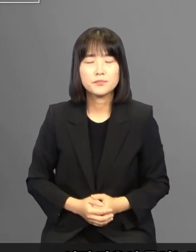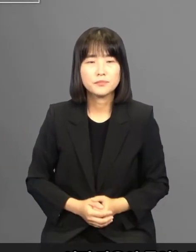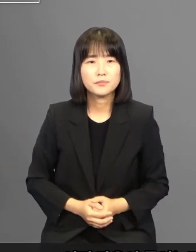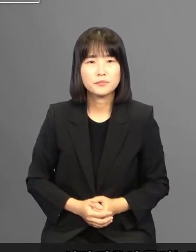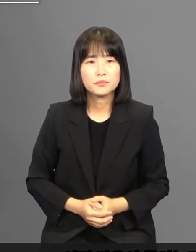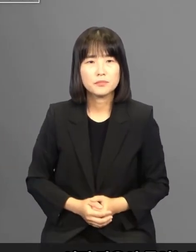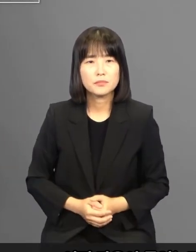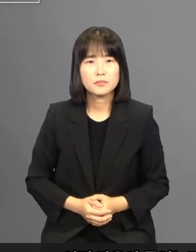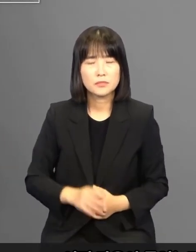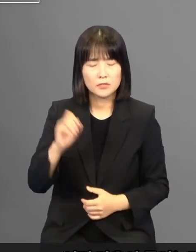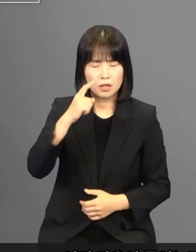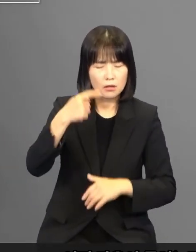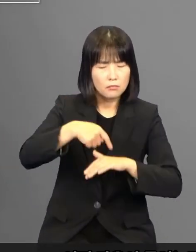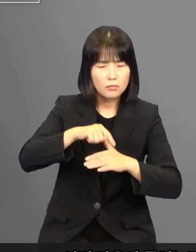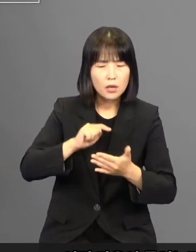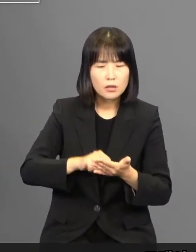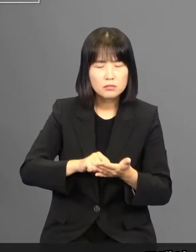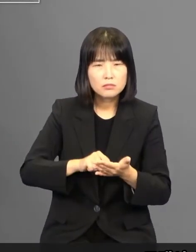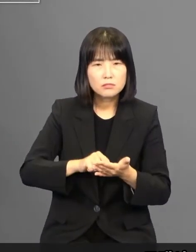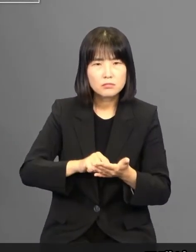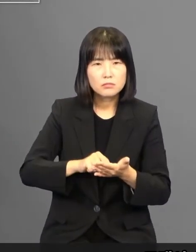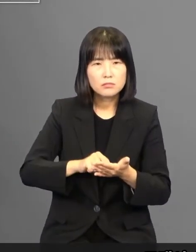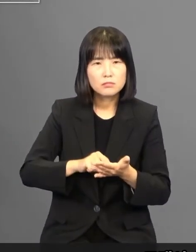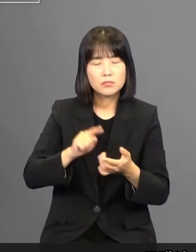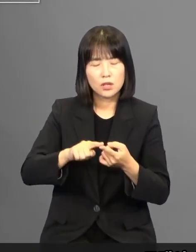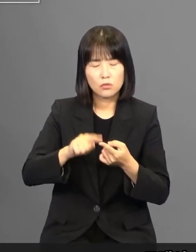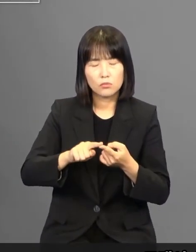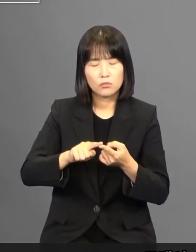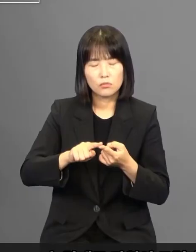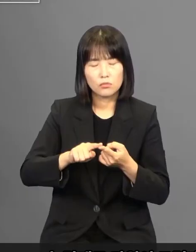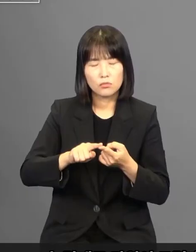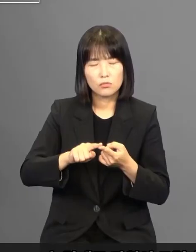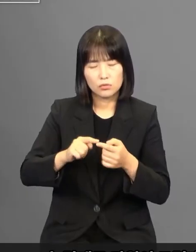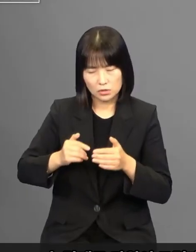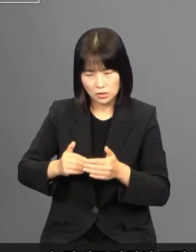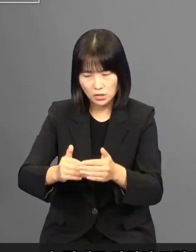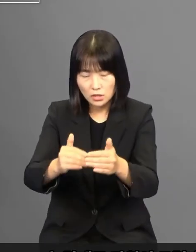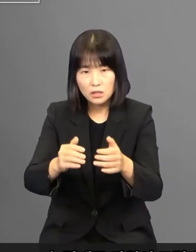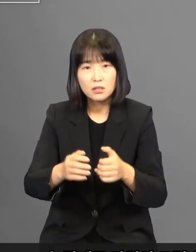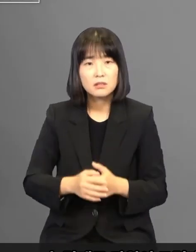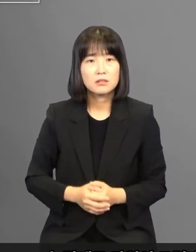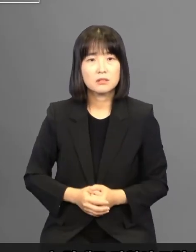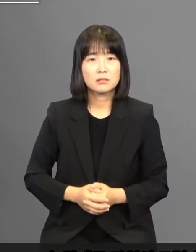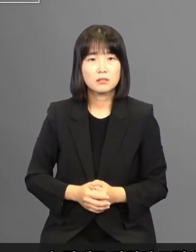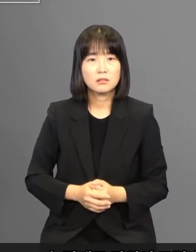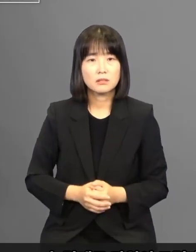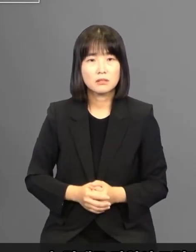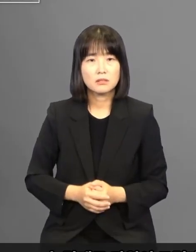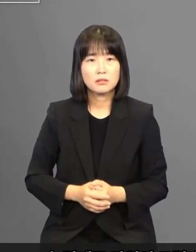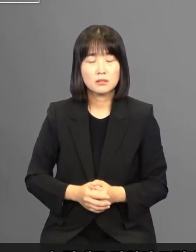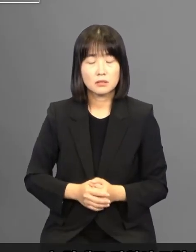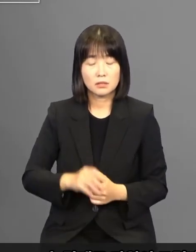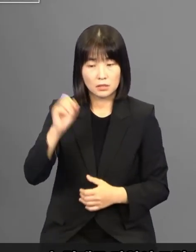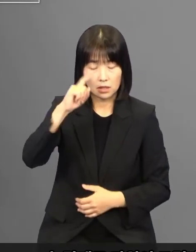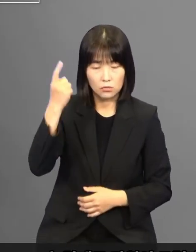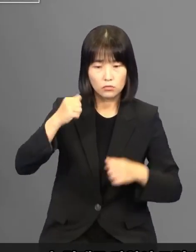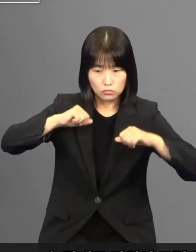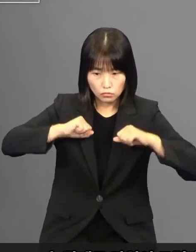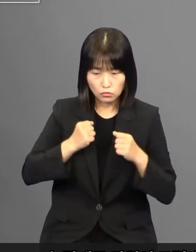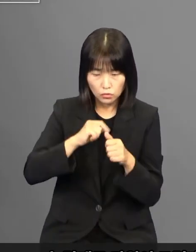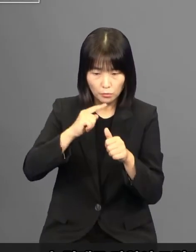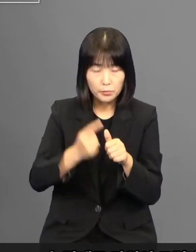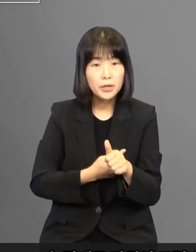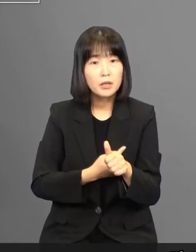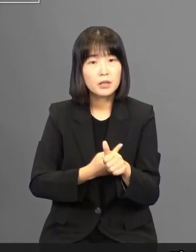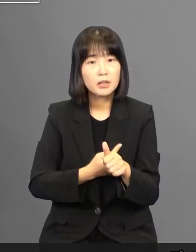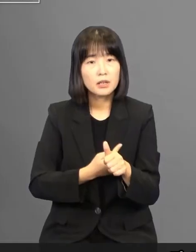어떤 마음이 들었는지 다윗이 그런 마음이 들었어요. 그래서 순종해야 했습니다. 근데 놀랍게도 다윗이 그렇게 순종하자 어떤 일이